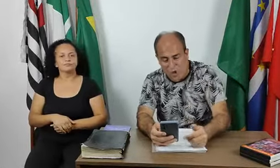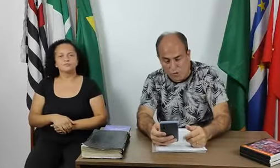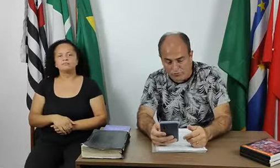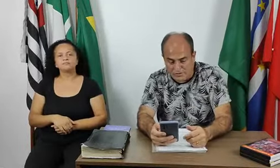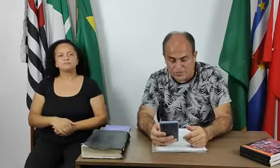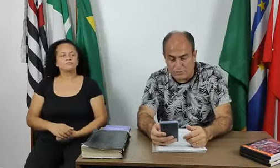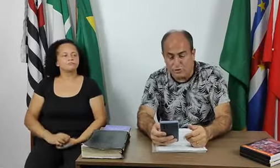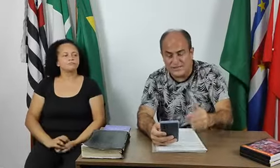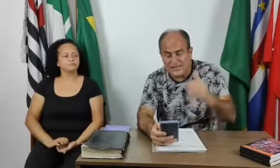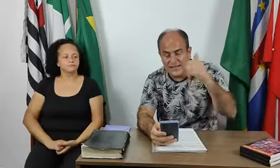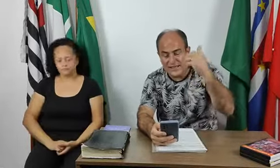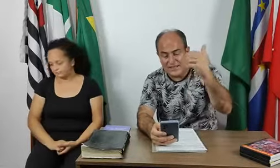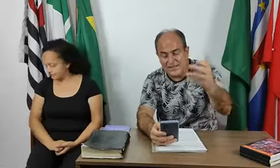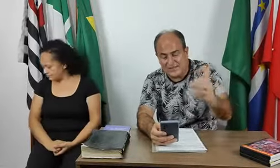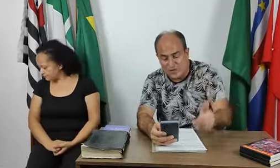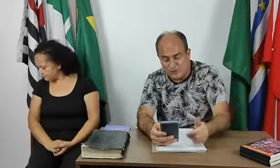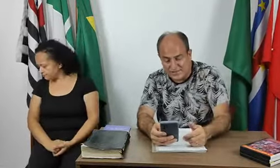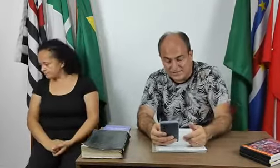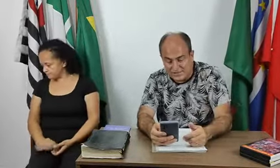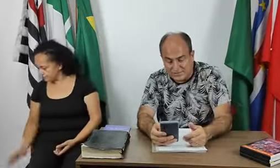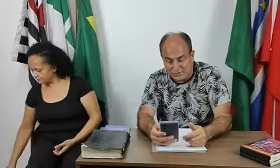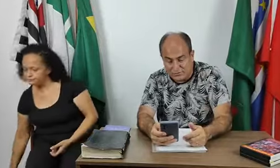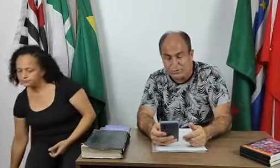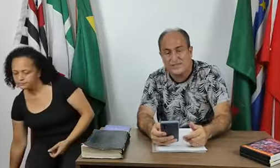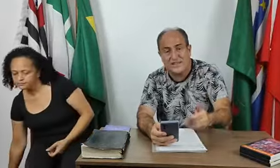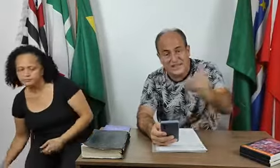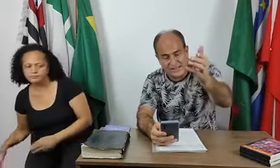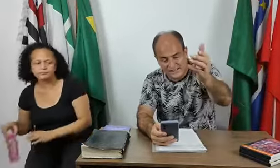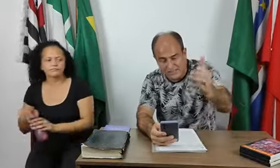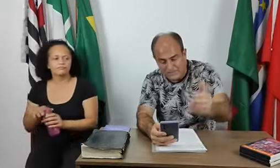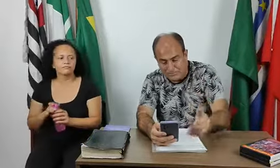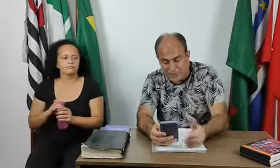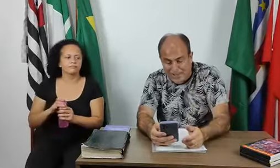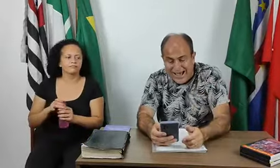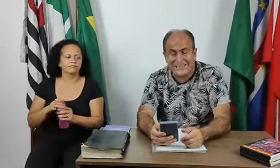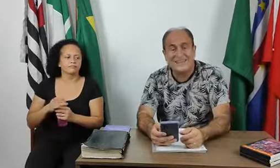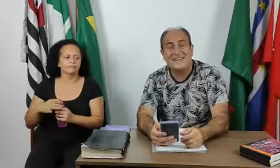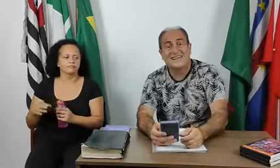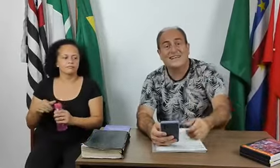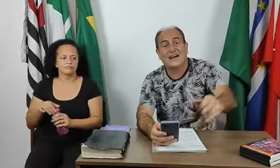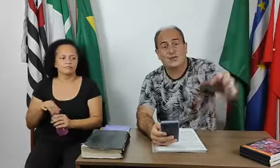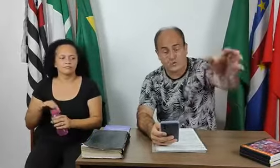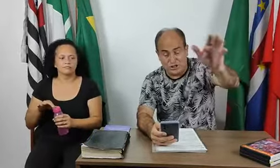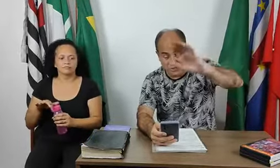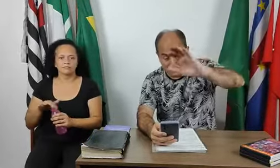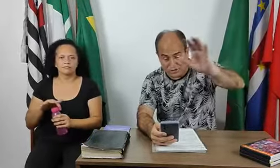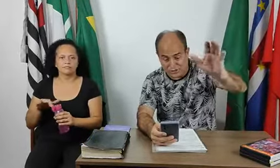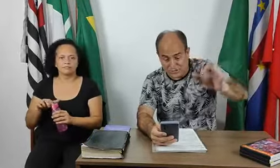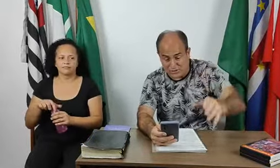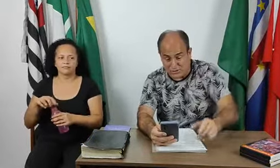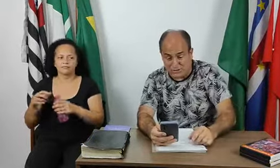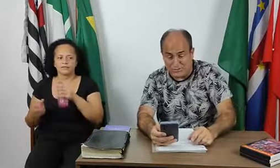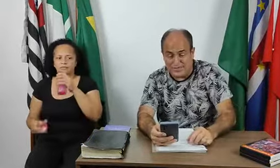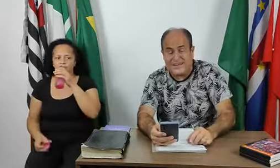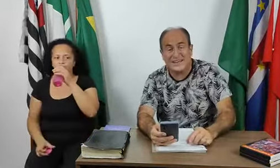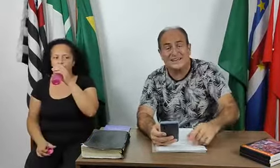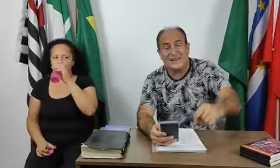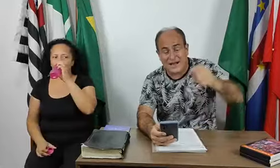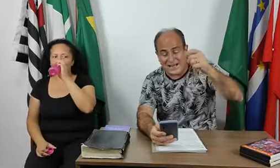Gonçalves, Lucilene Silva Santos, Luciene, a Cida e o Dil, Deus abençoe.